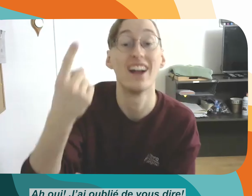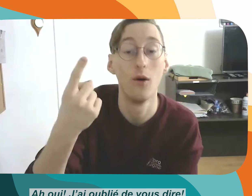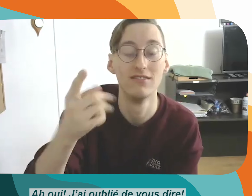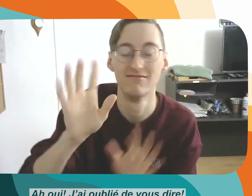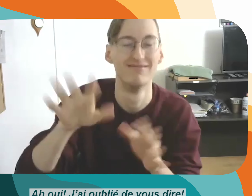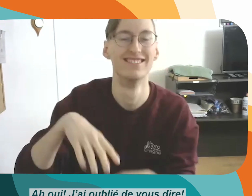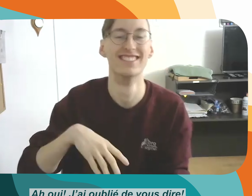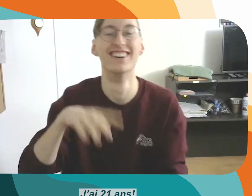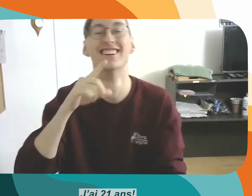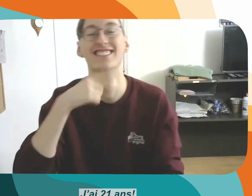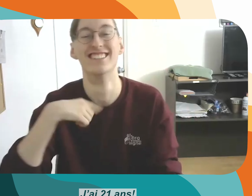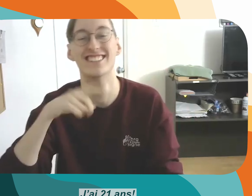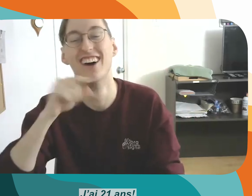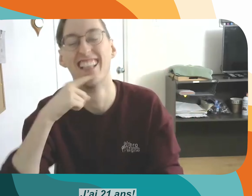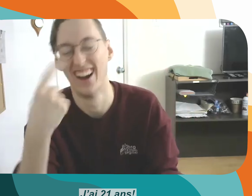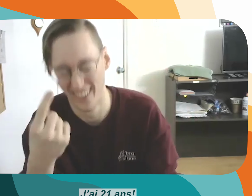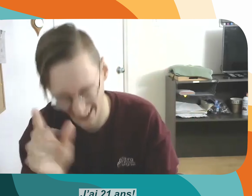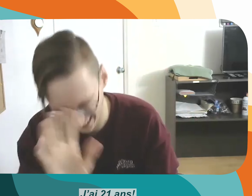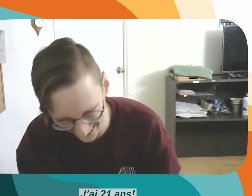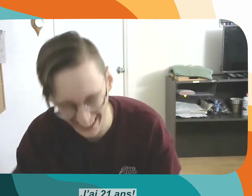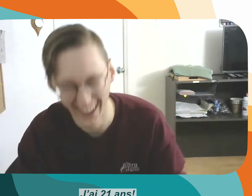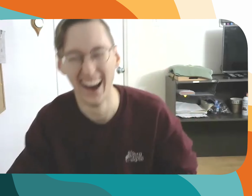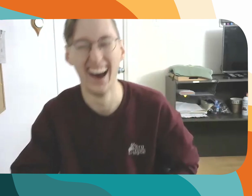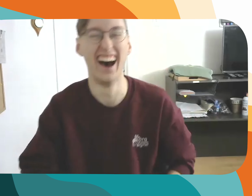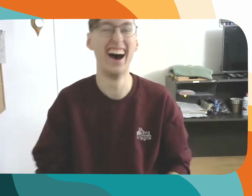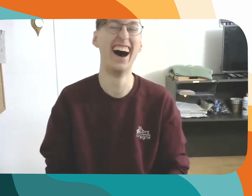j'ai oublié de vous dire, j'ai 21 ans.